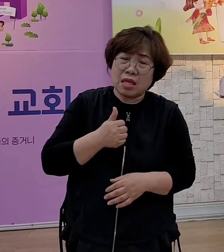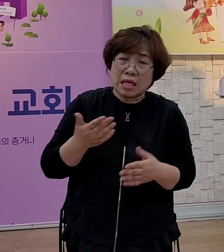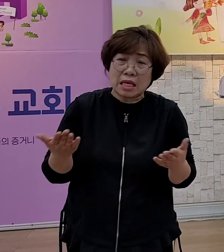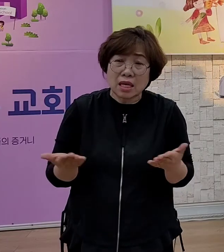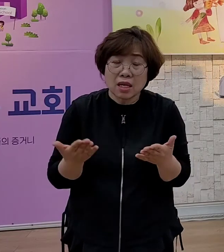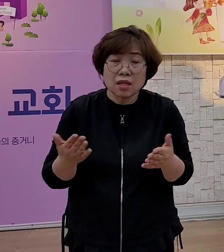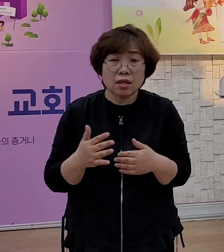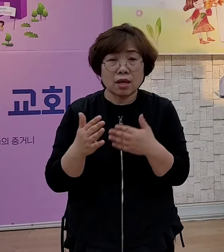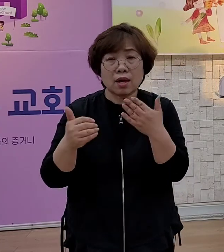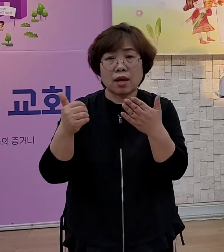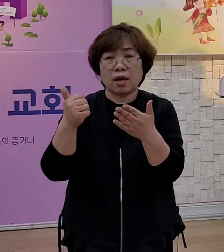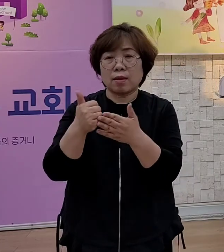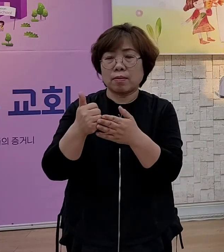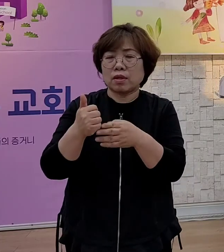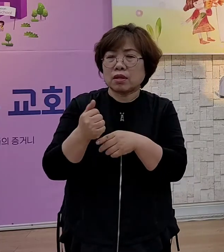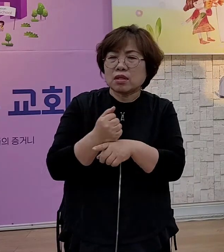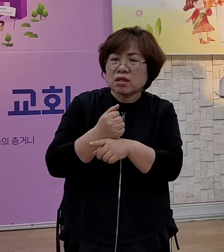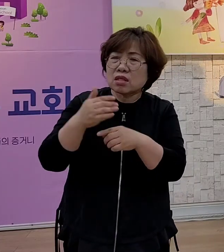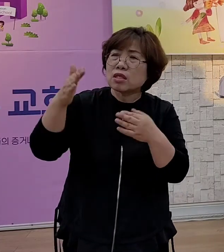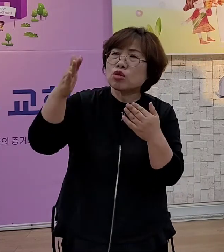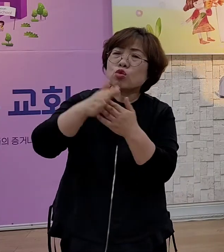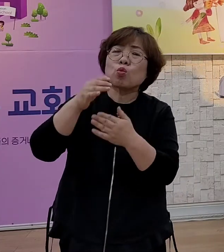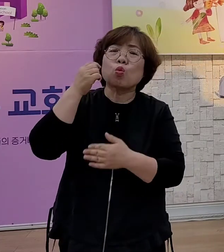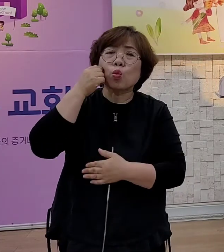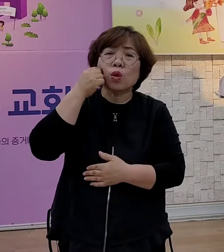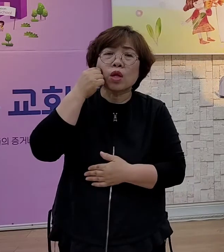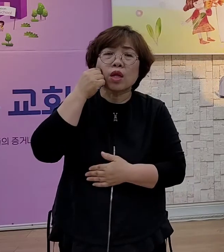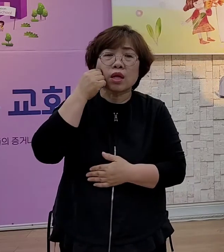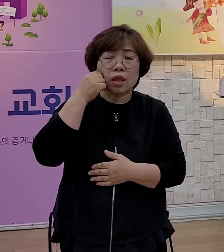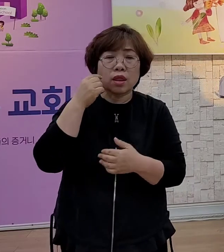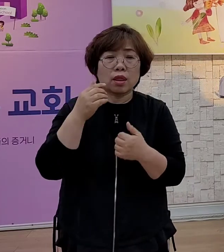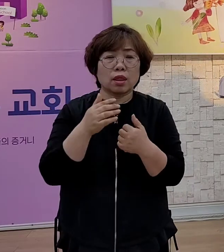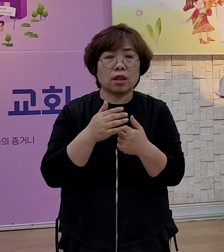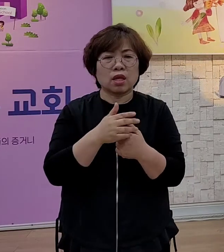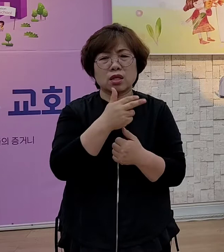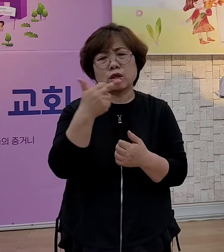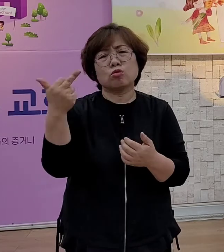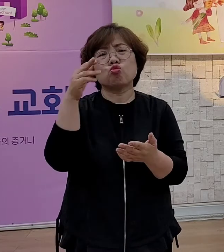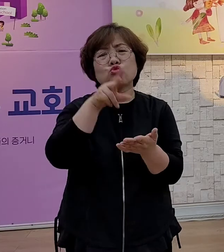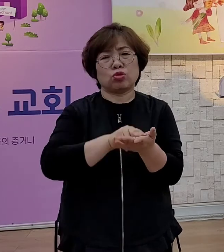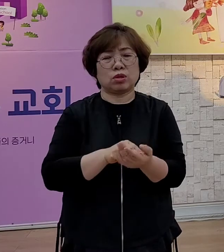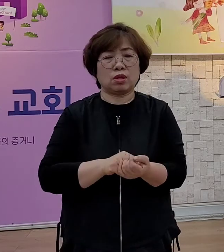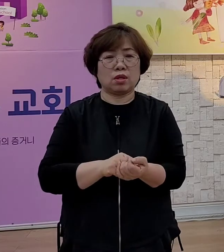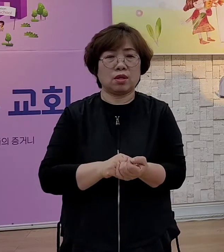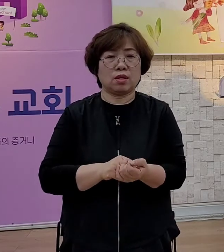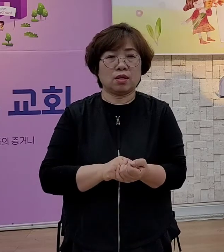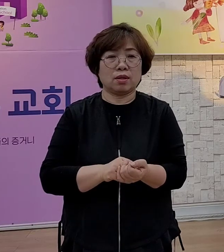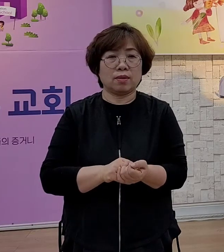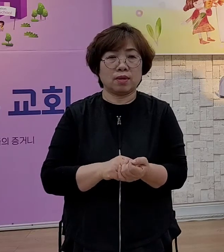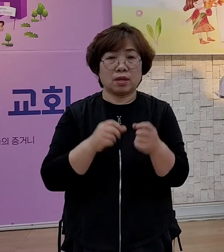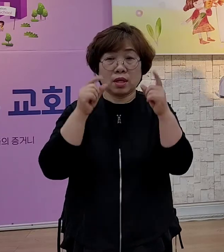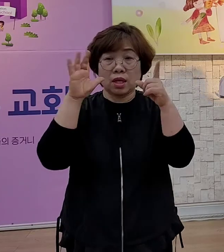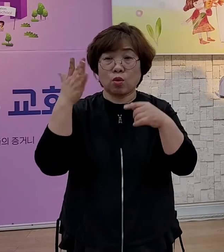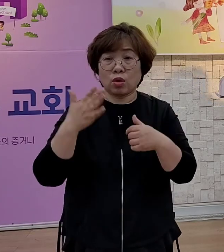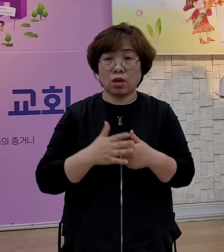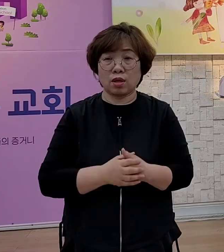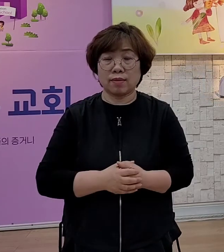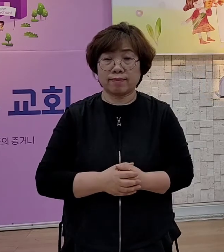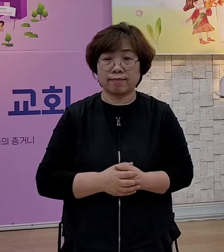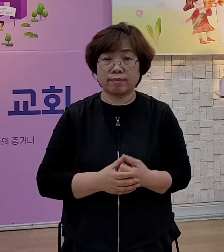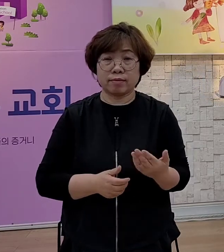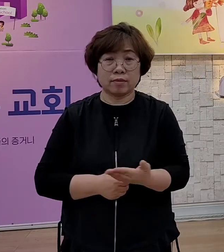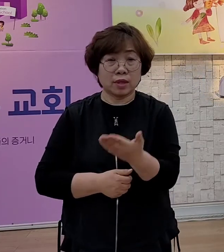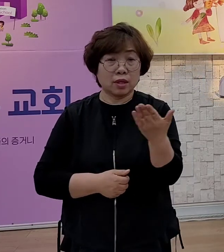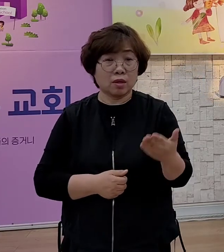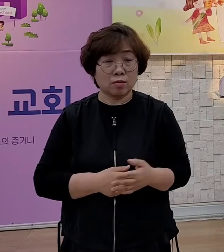이게 하나님의 의를 이루지 못하는 이런 큰 문제였다라는 것을 보게 됩니다. 여러분, 아니